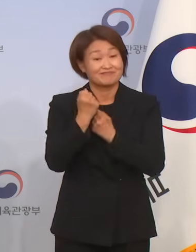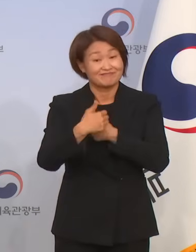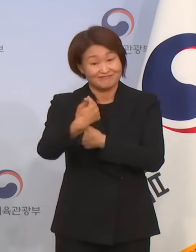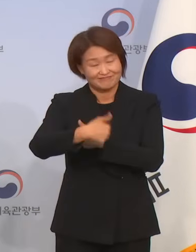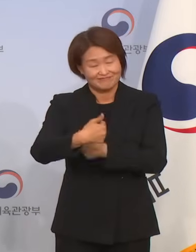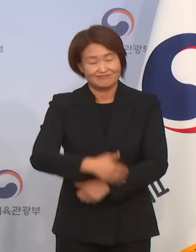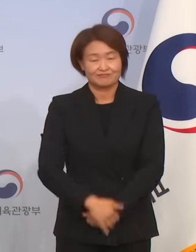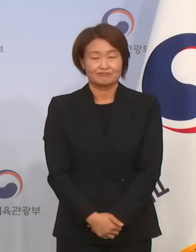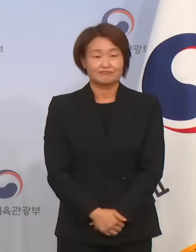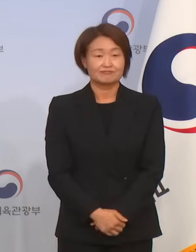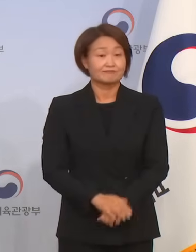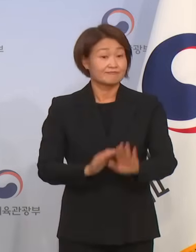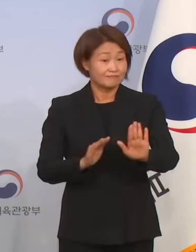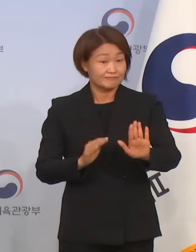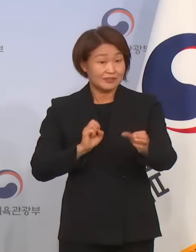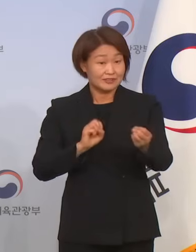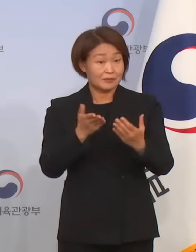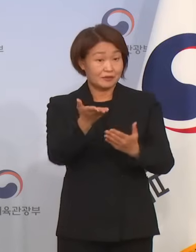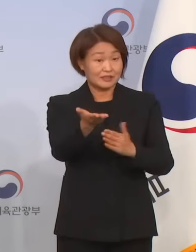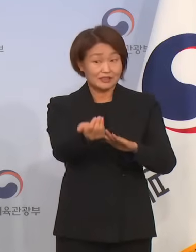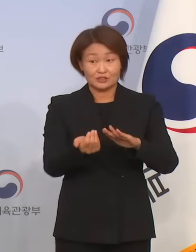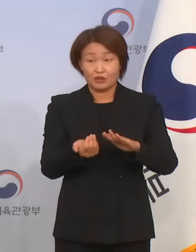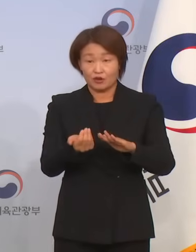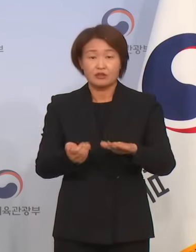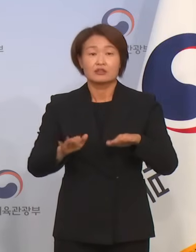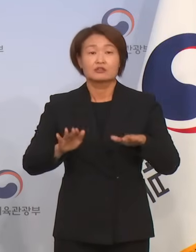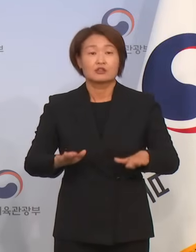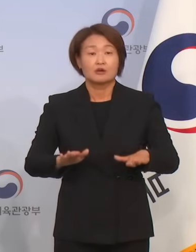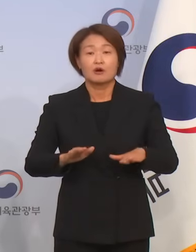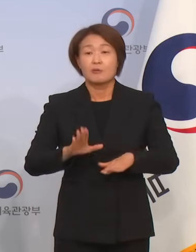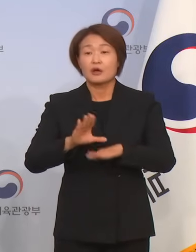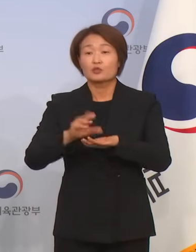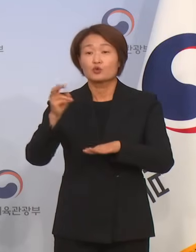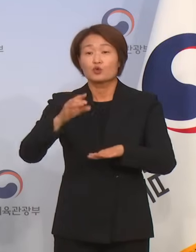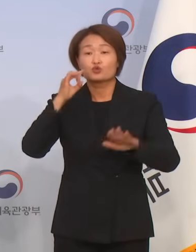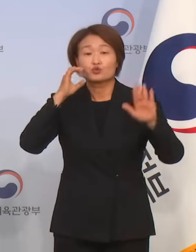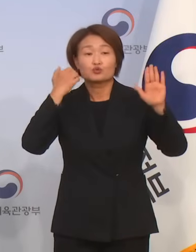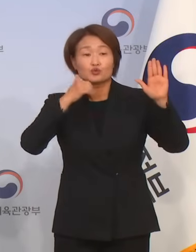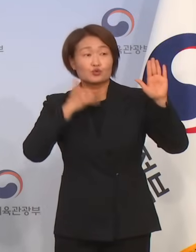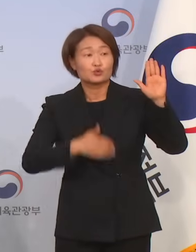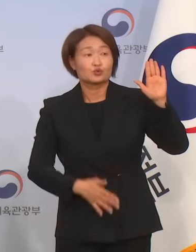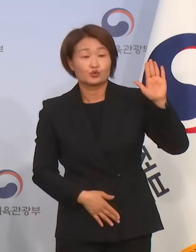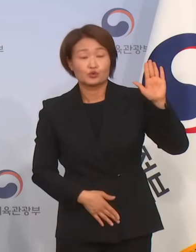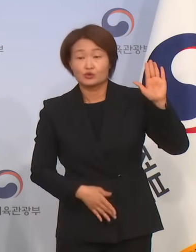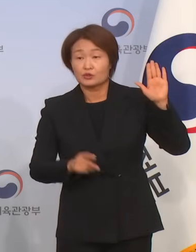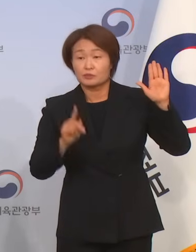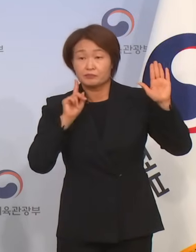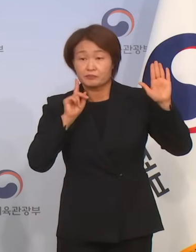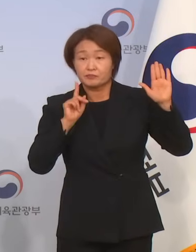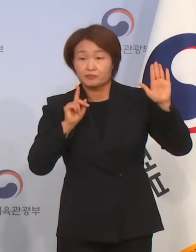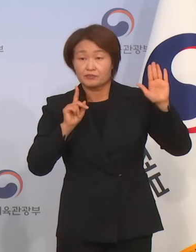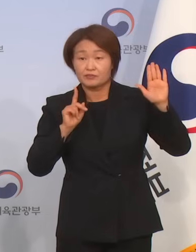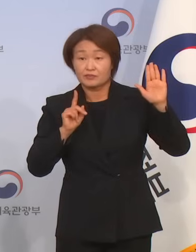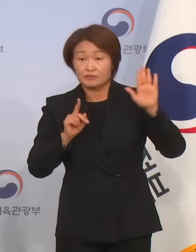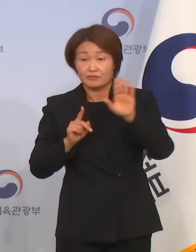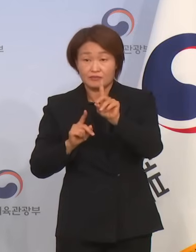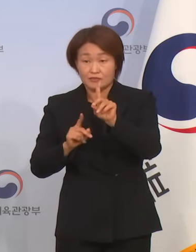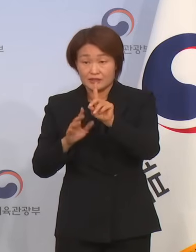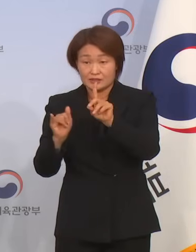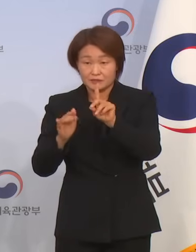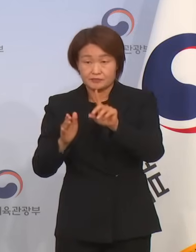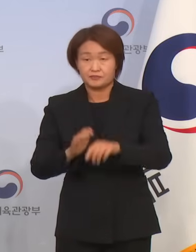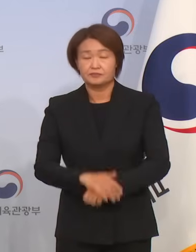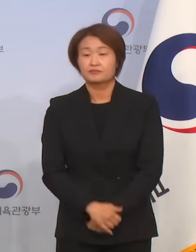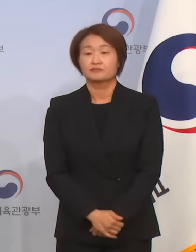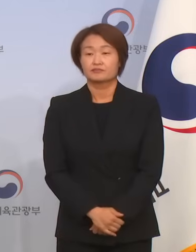해주시면 감사하겠습니다. 이제 잠깐 답변하시기 전에 혹시 방송 부분에서 또 질의하실 분 계십니까? 없으시면 지면 매체로 넘기겠어.